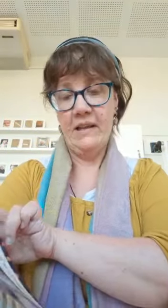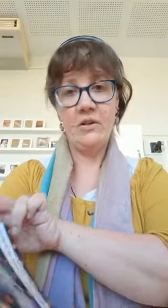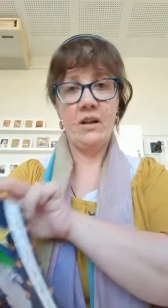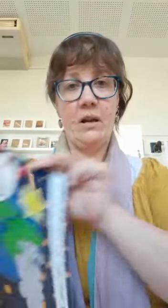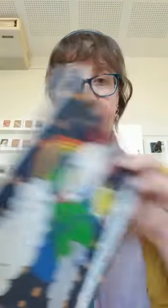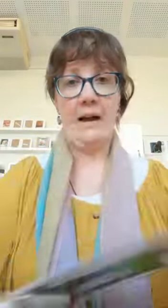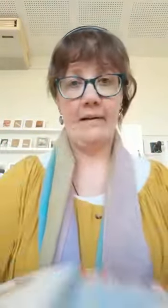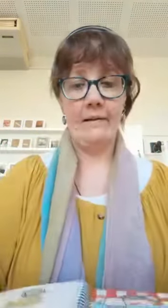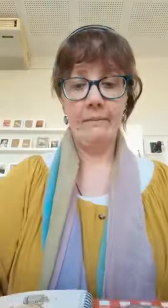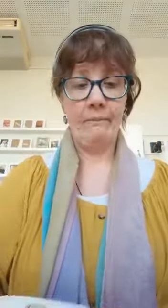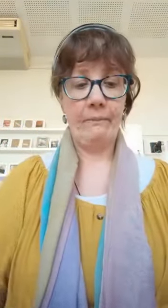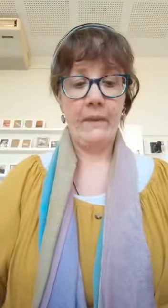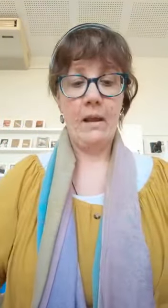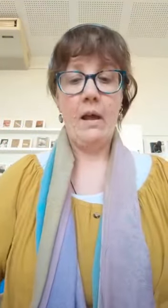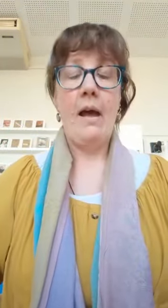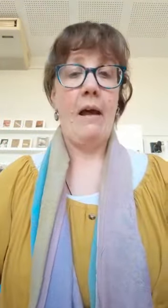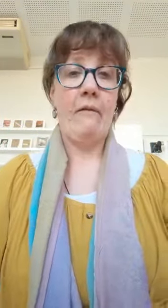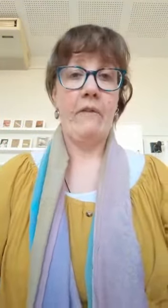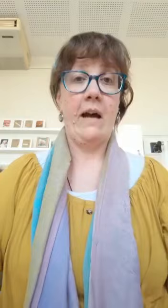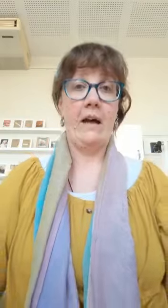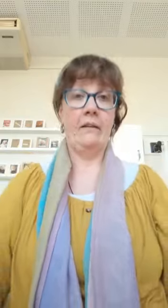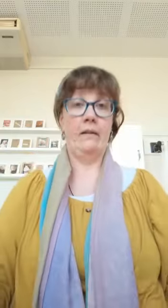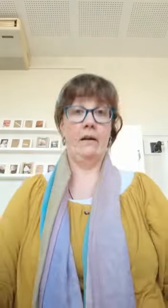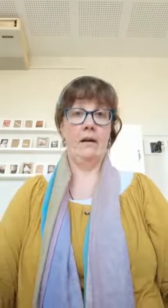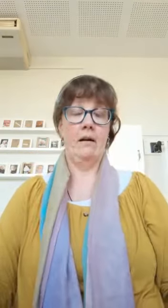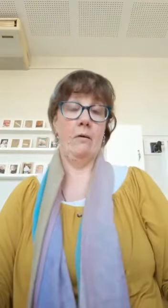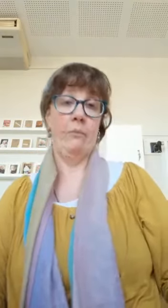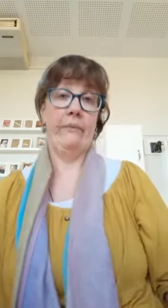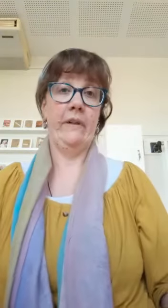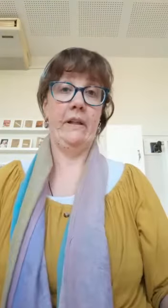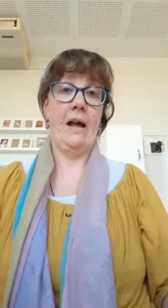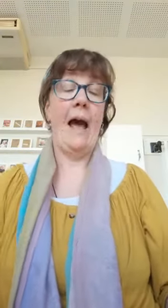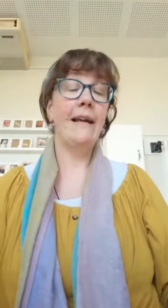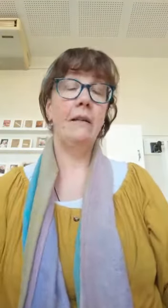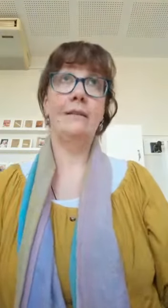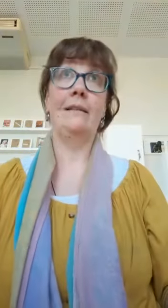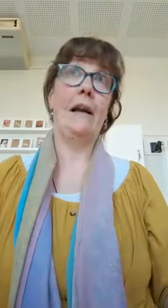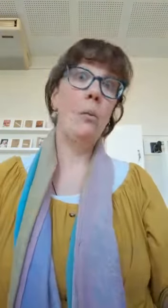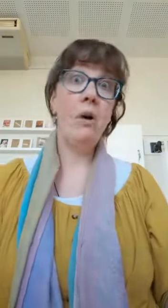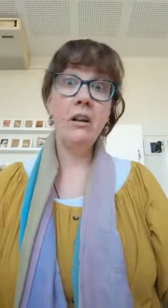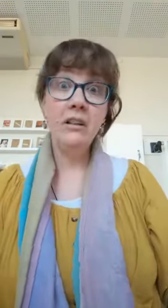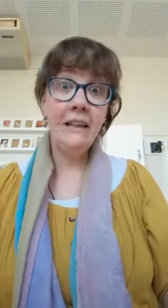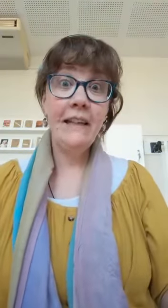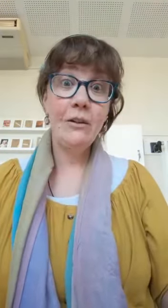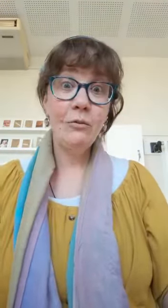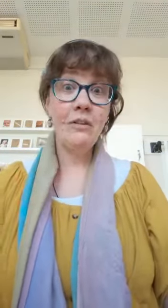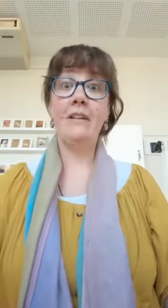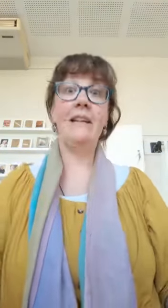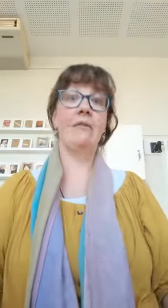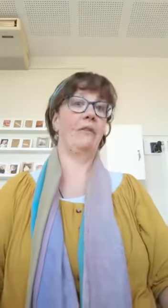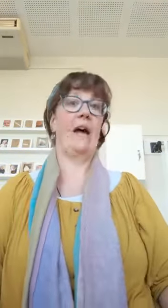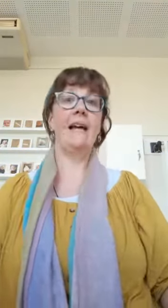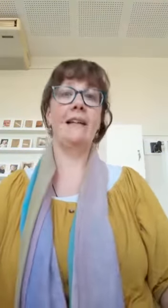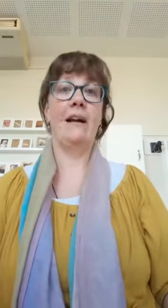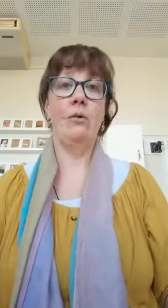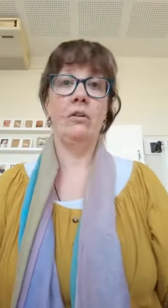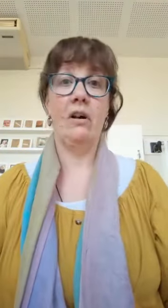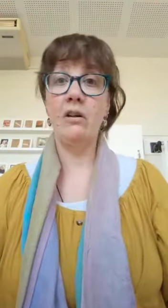en gebaren. En we gaan eigenlijk een heel makkelijk liedje doen. Een liedje wat we eigenlijk elke dag